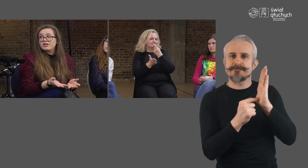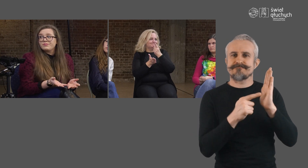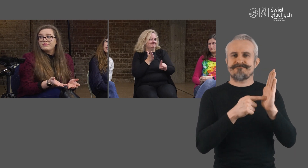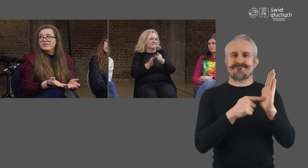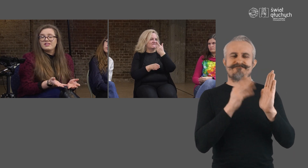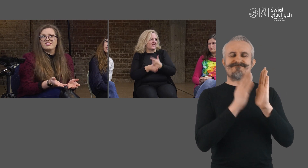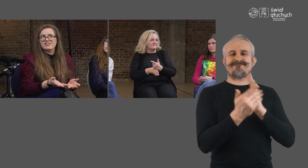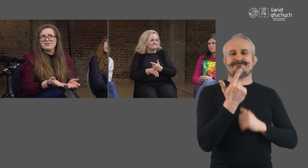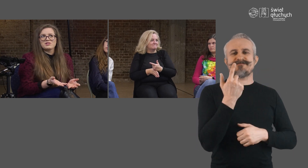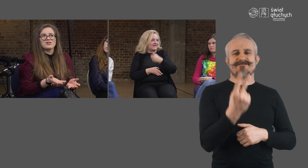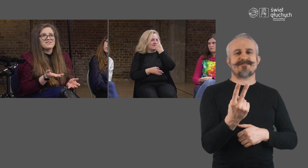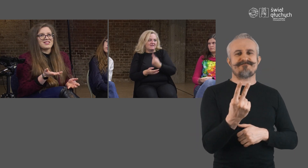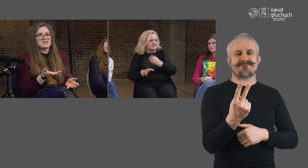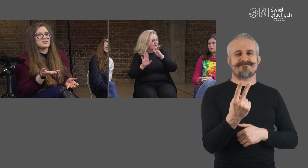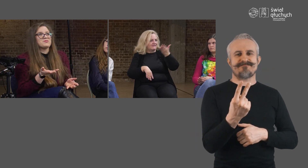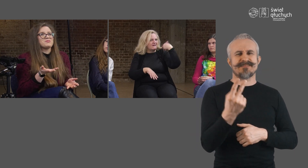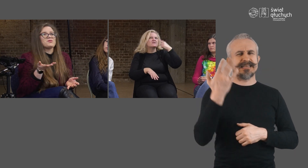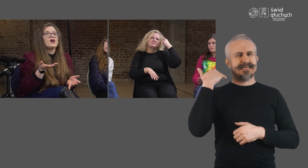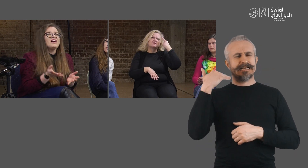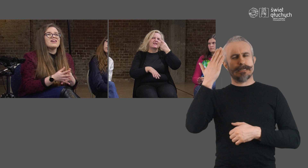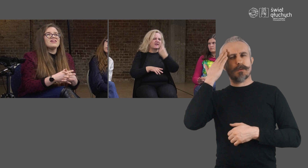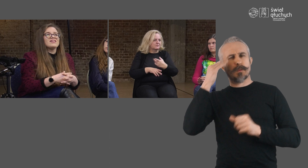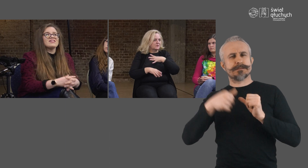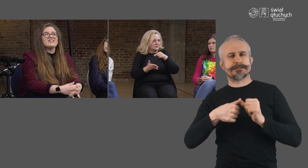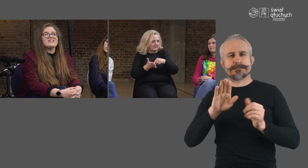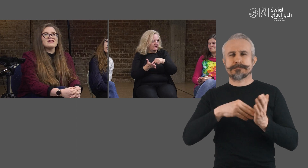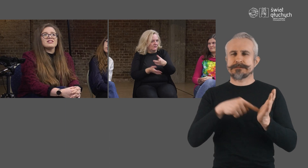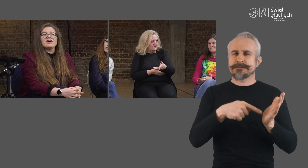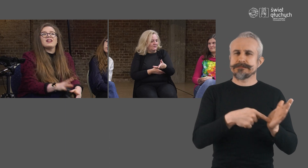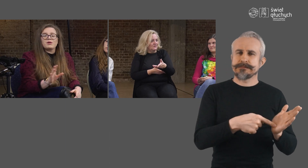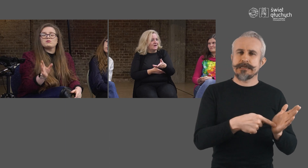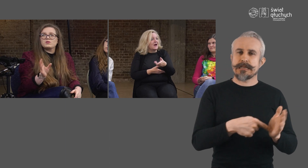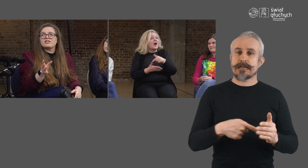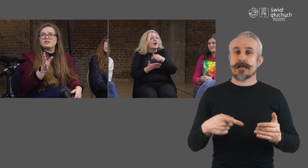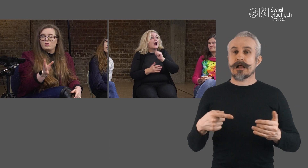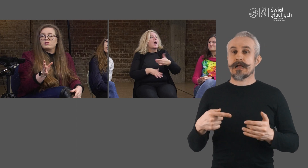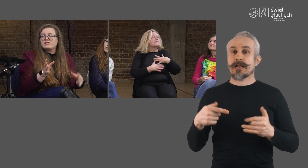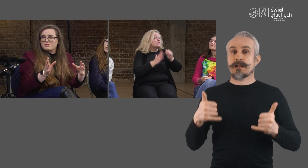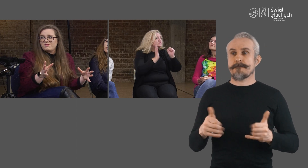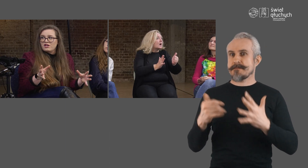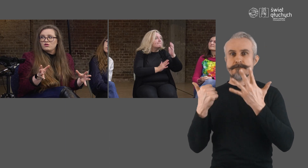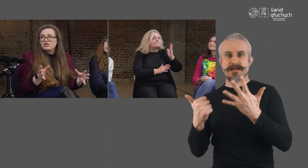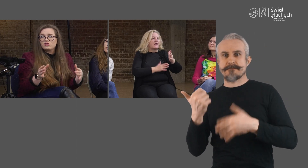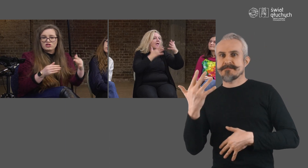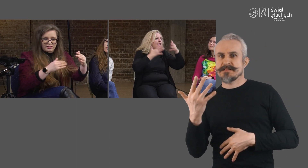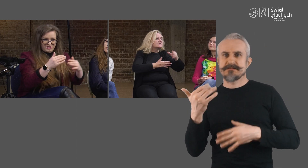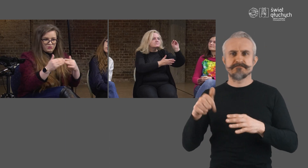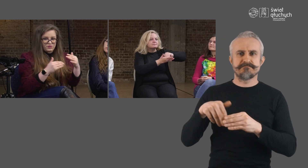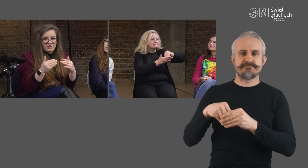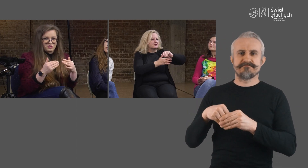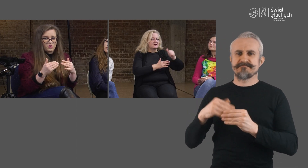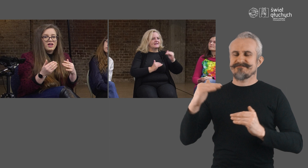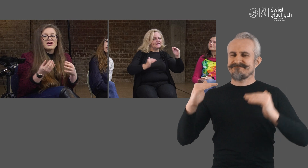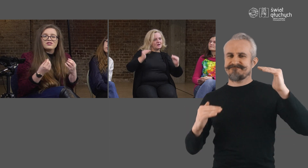miałam 2, 1 chyba, czy wtedy to się było. Ale miałam 6, 5 ze sprawdzianów i to troszkę tak